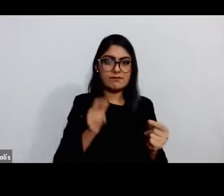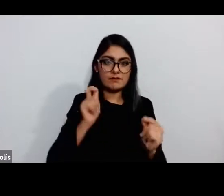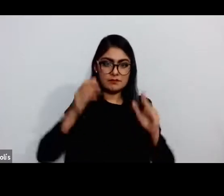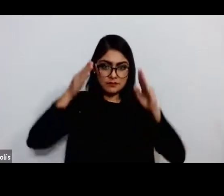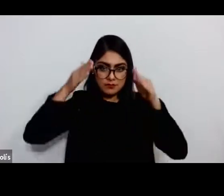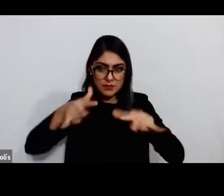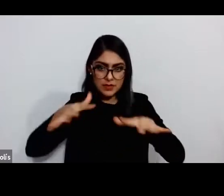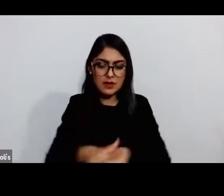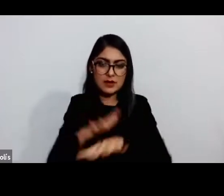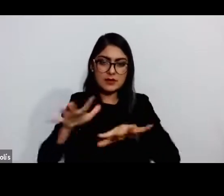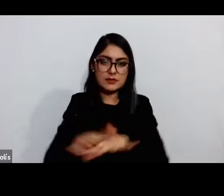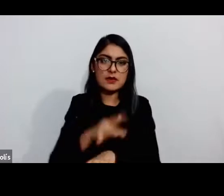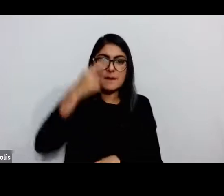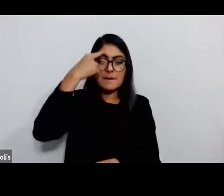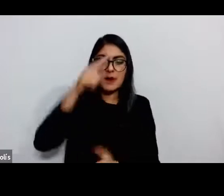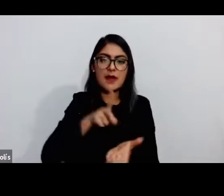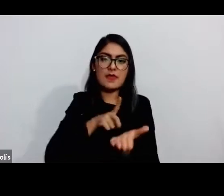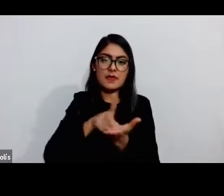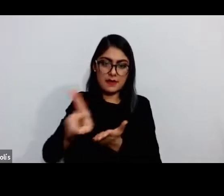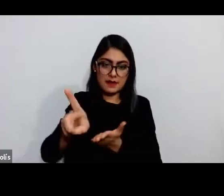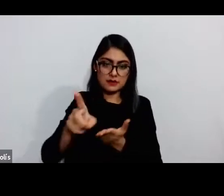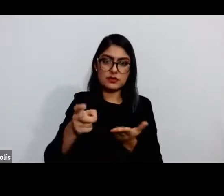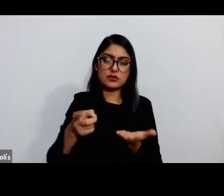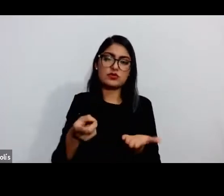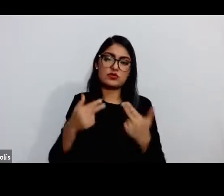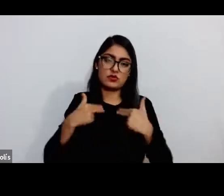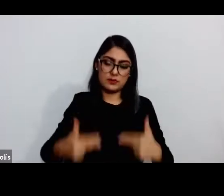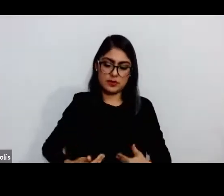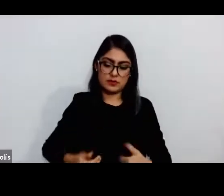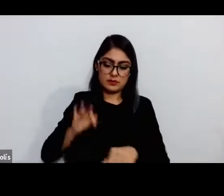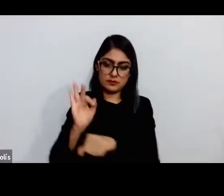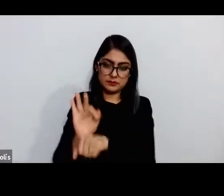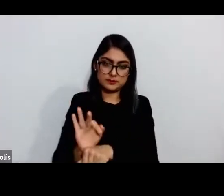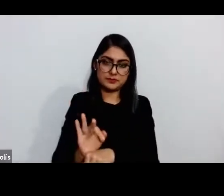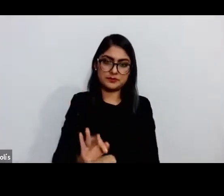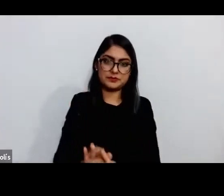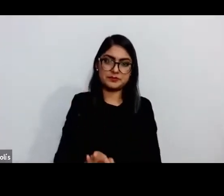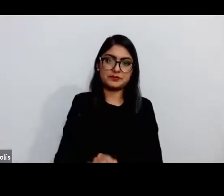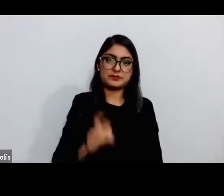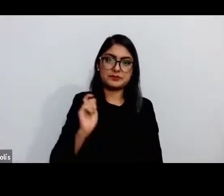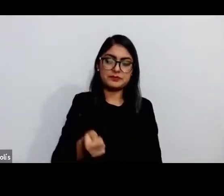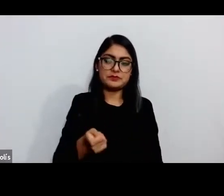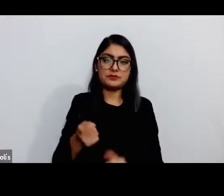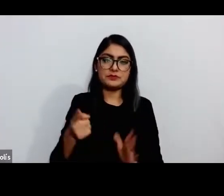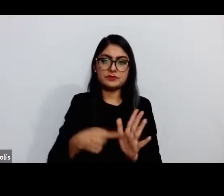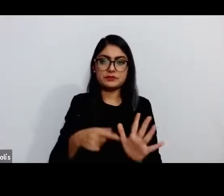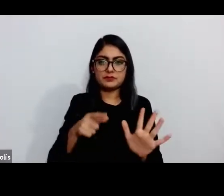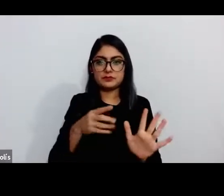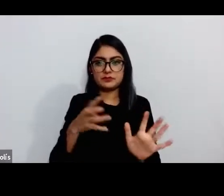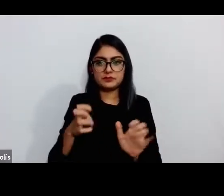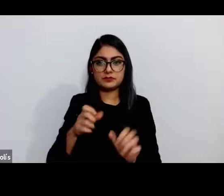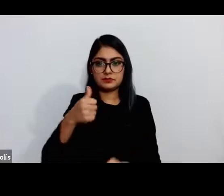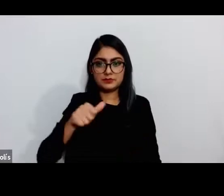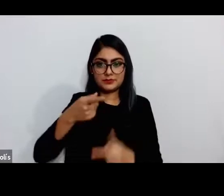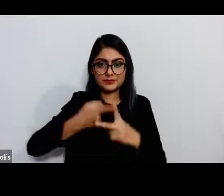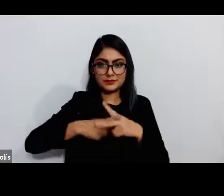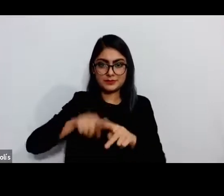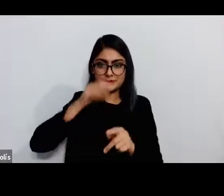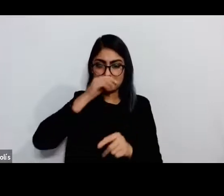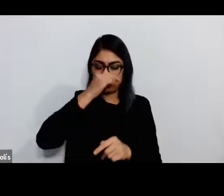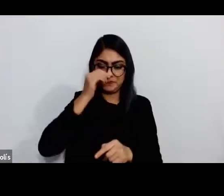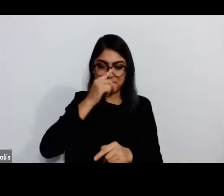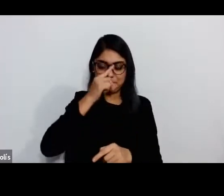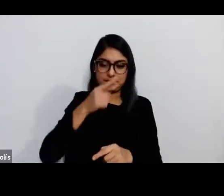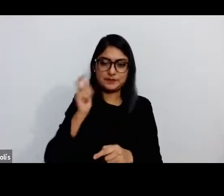en general. Y digo de las luchas en el siglo XIX porque es cuando toma carta, digamos, de presentación el proletariado como